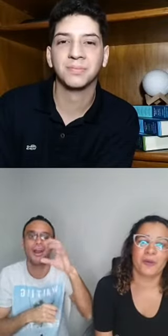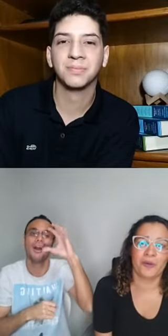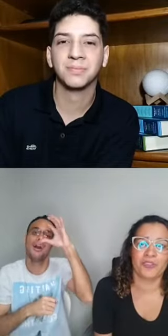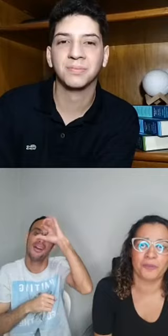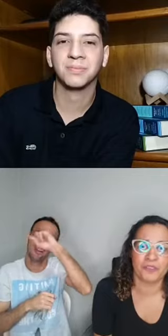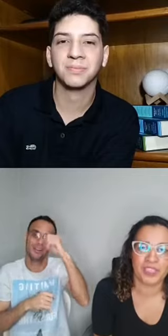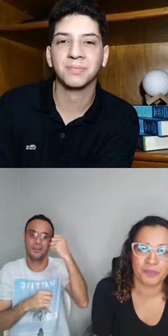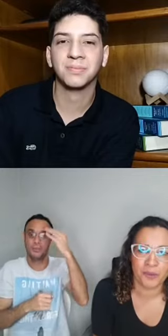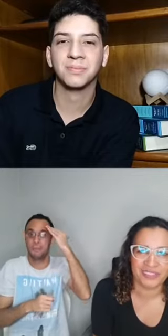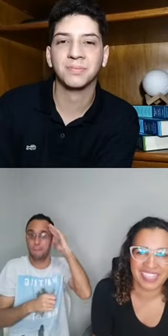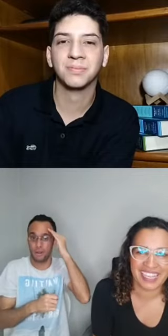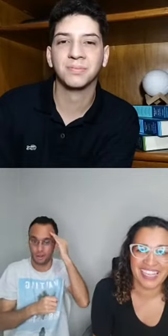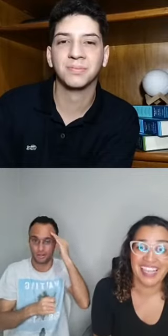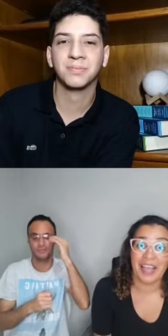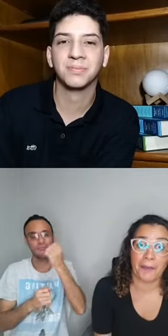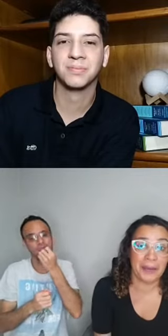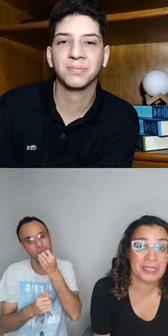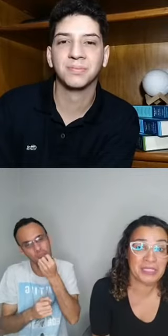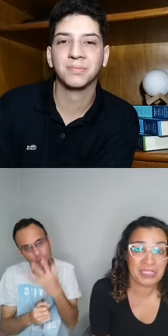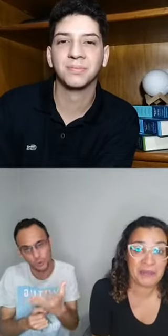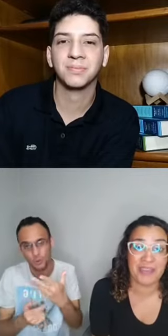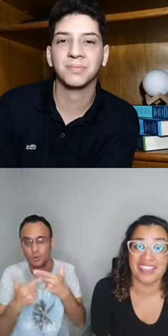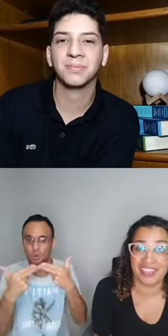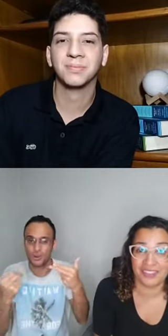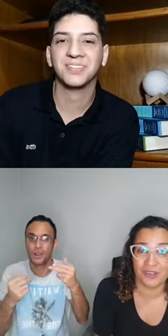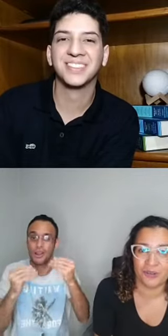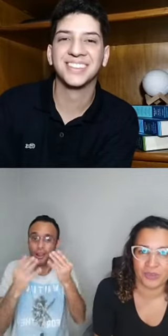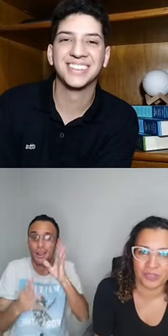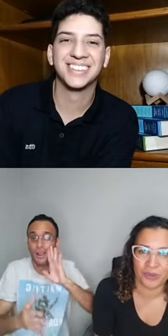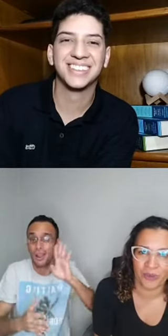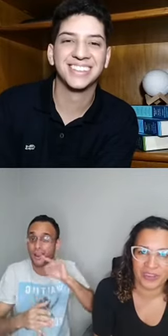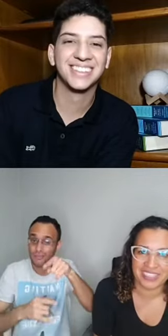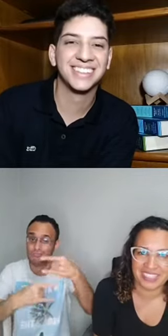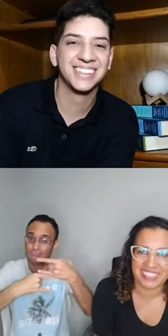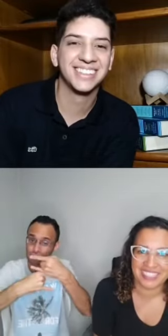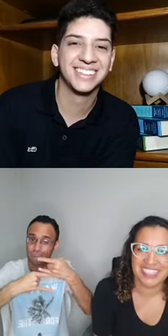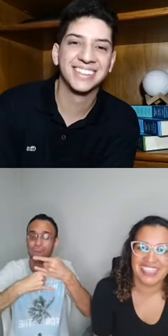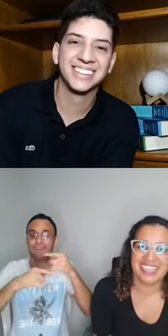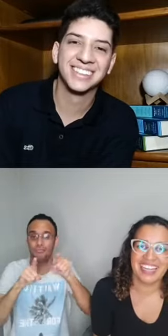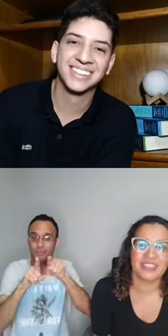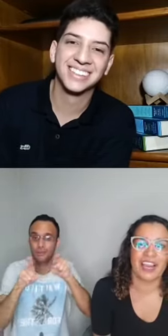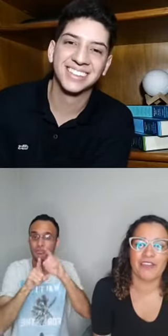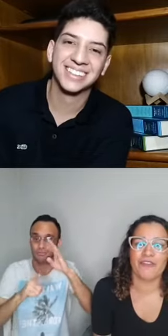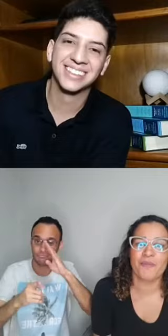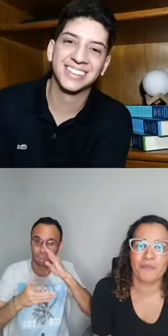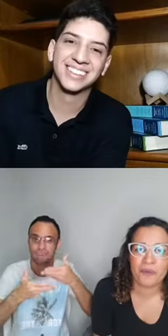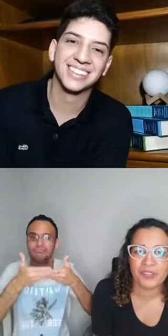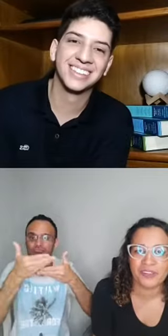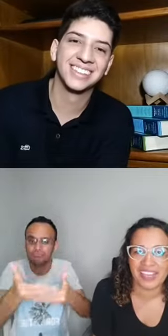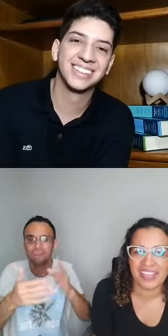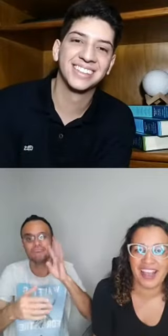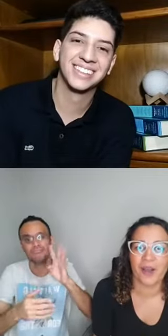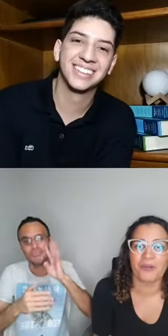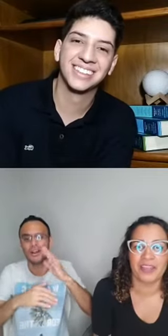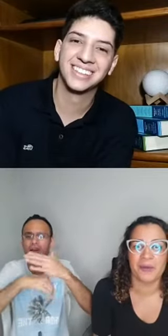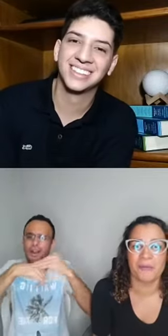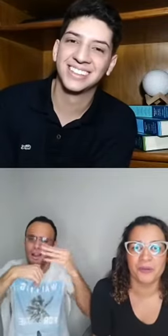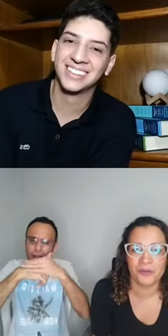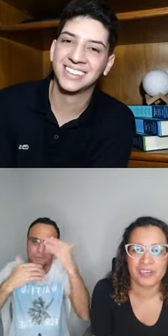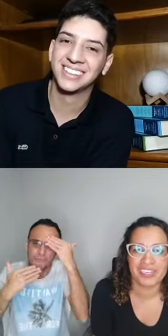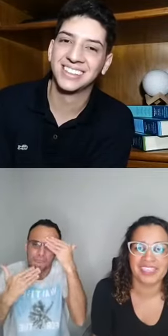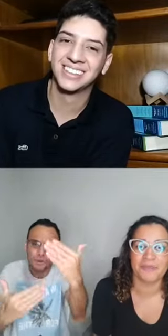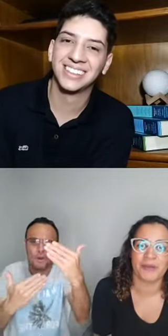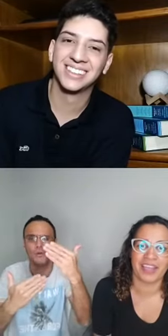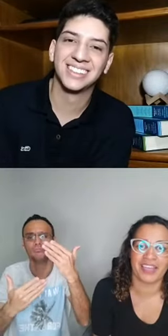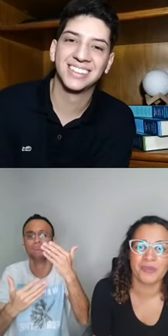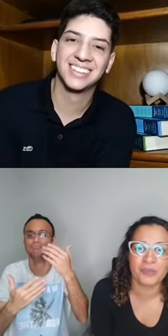né, então alguns eu pude responder, aprendi também, entendi algumas coisas, né? Então a live foi muito legal, né? O